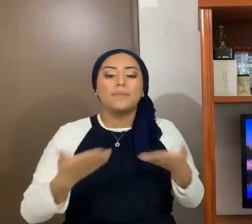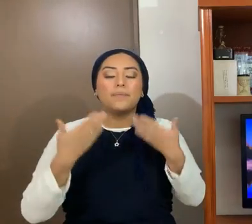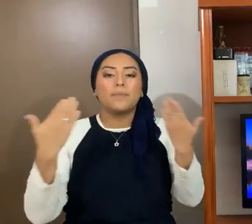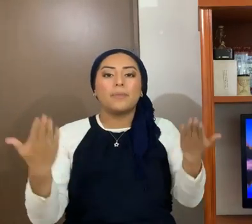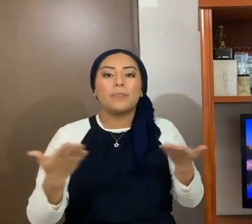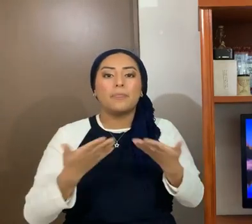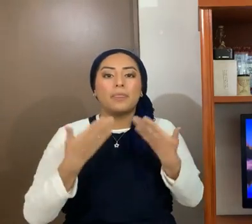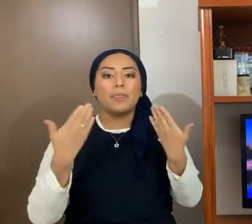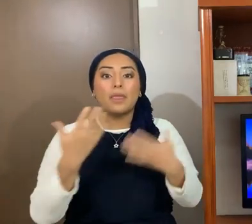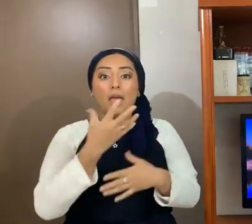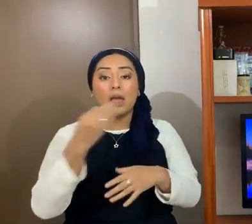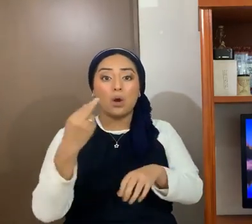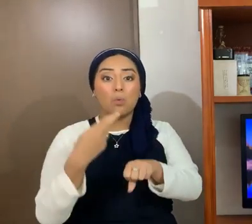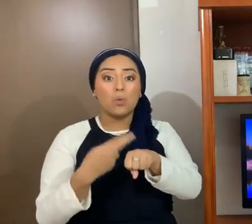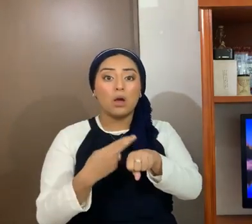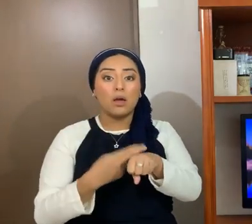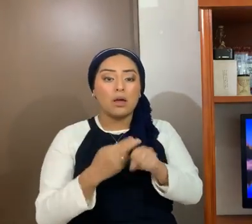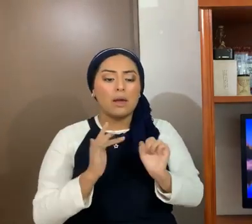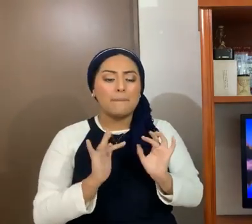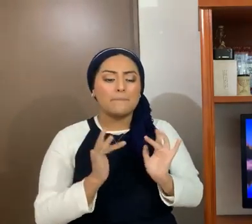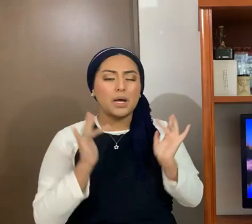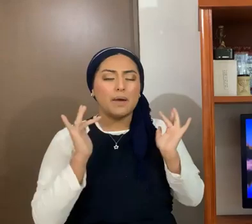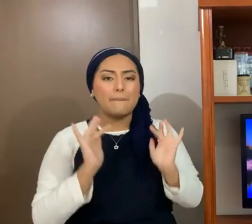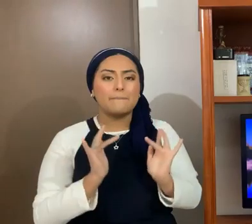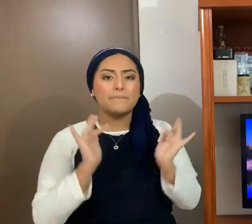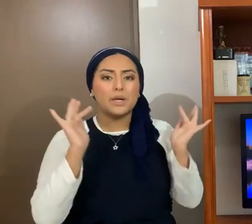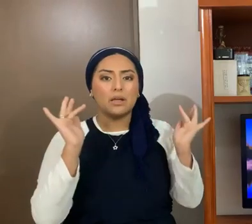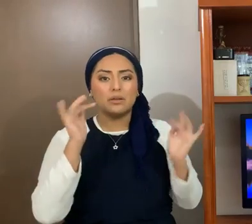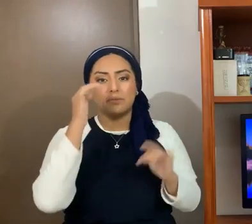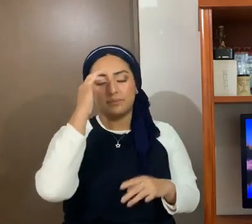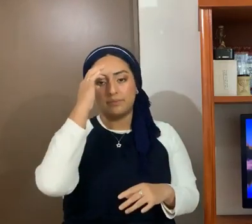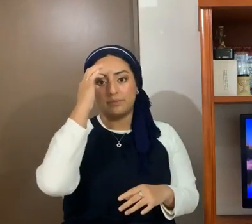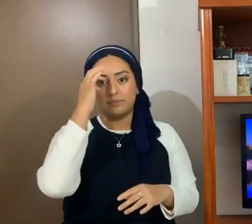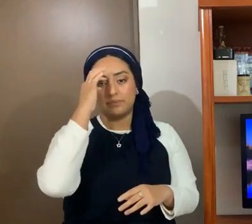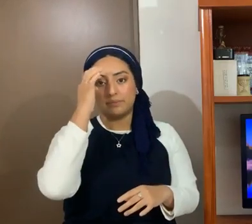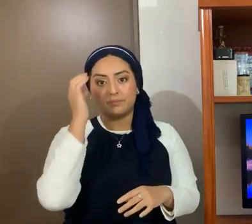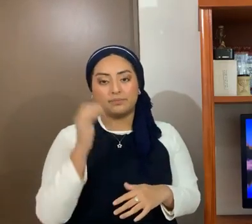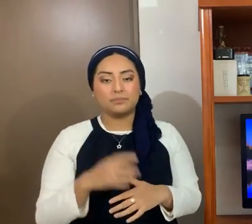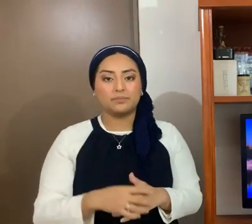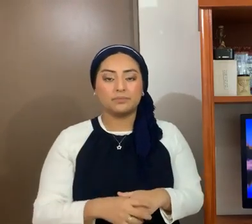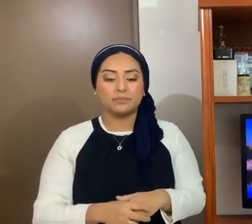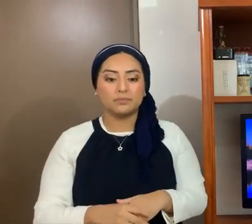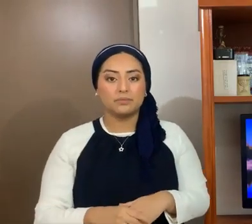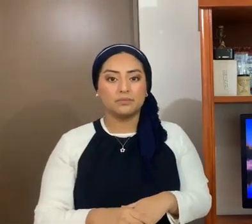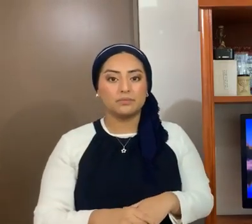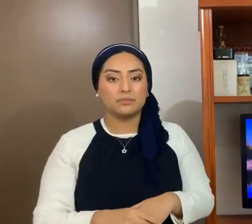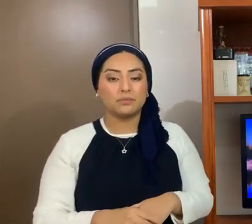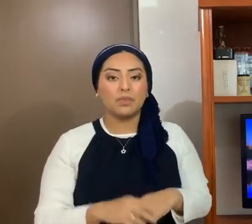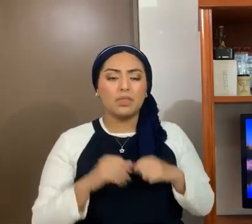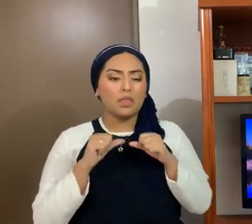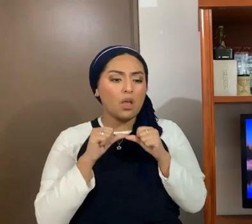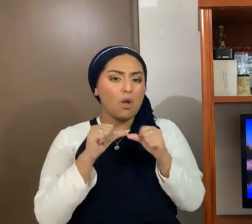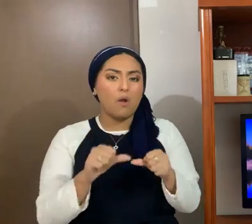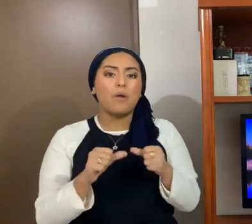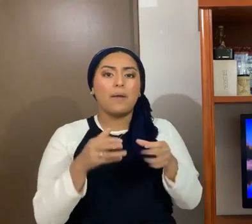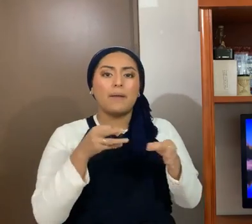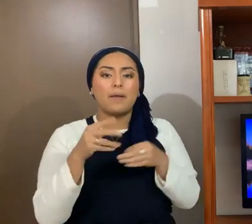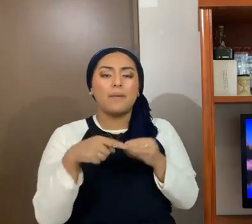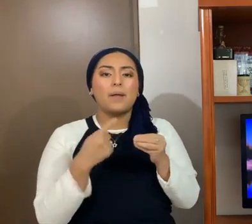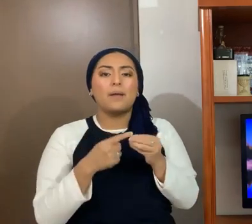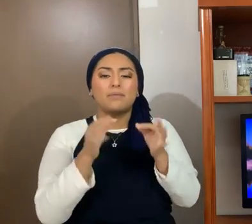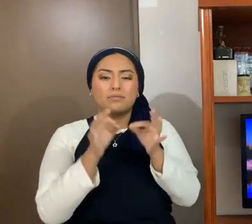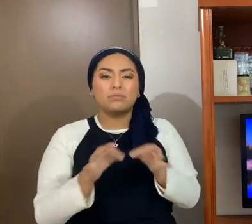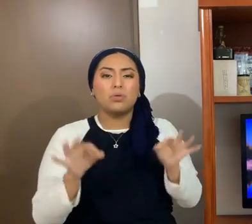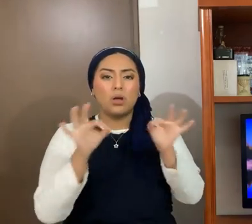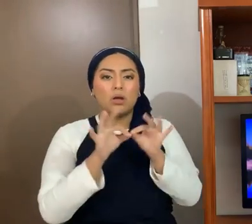aromático, y piedras de ónice y piedras de engaste para el efod y para el pectoral. Siempre hemos hablado acerca de la